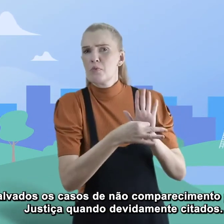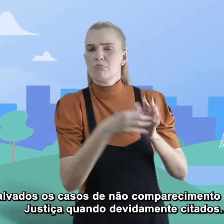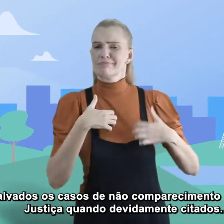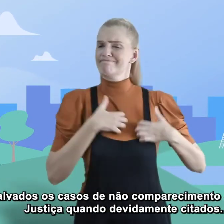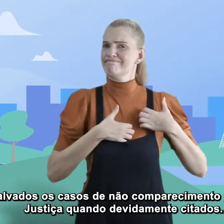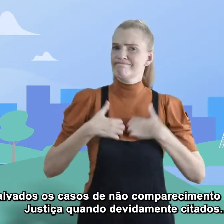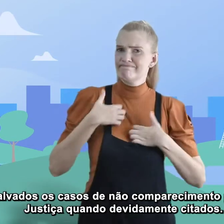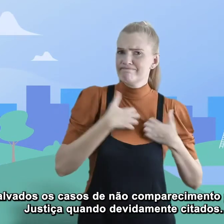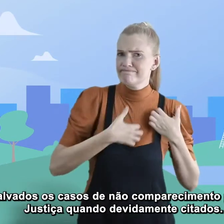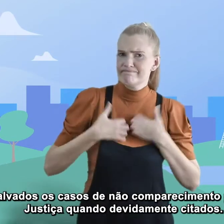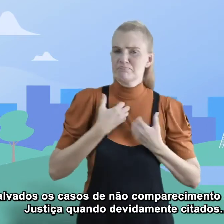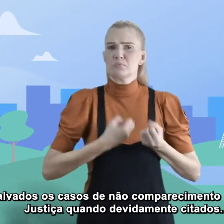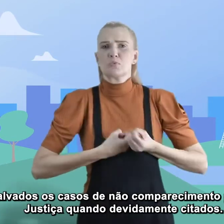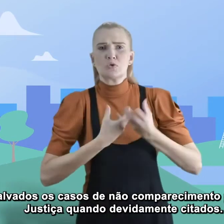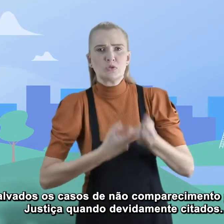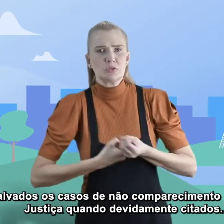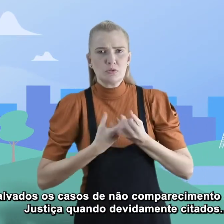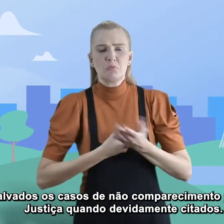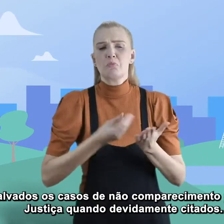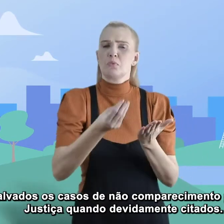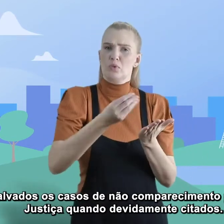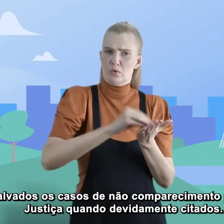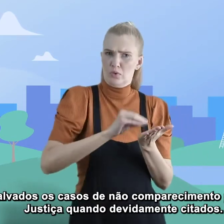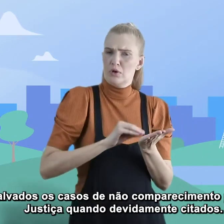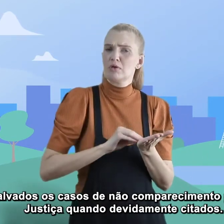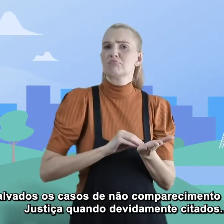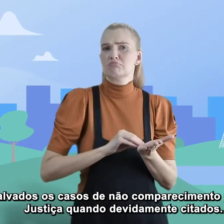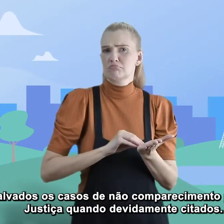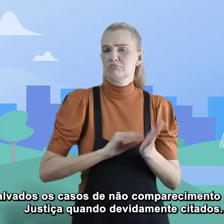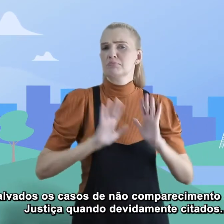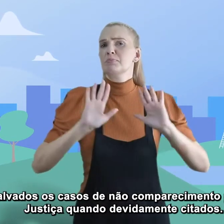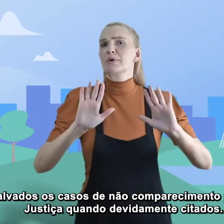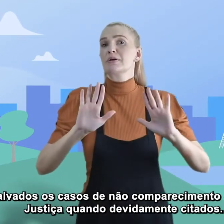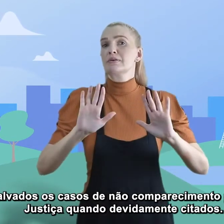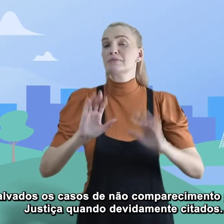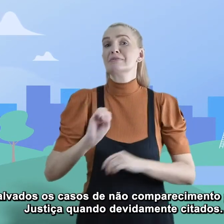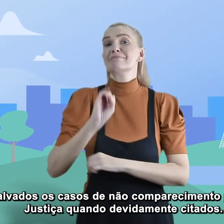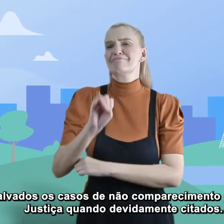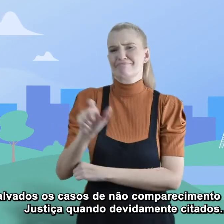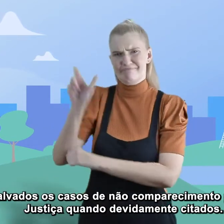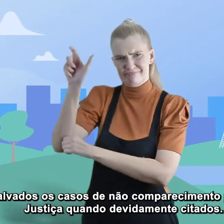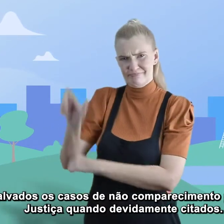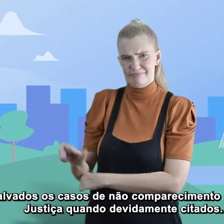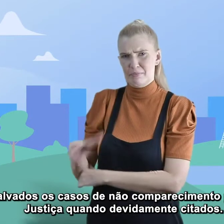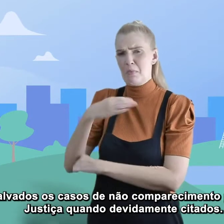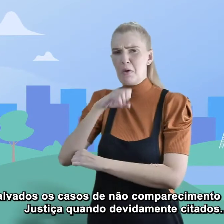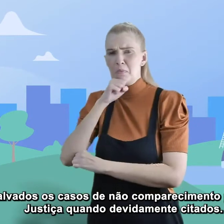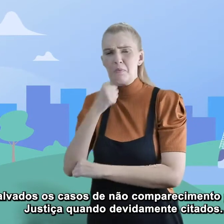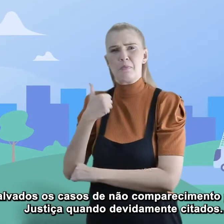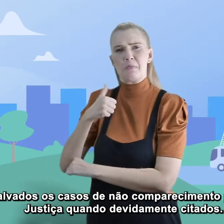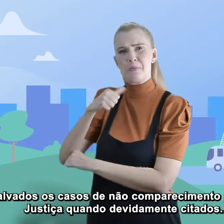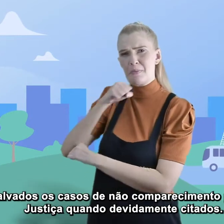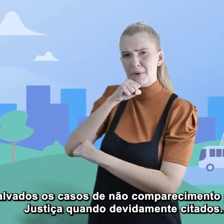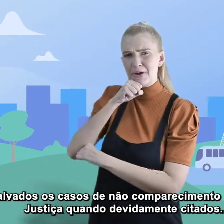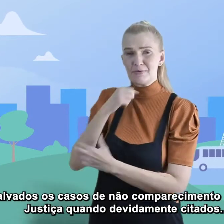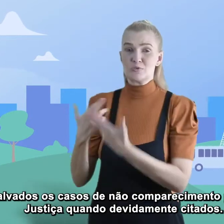ressalvados os casos de não comparecimento perante a Justiça, quando devidamente citados.